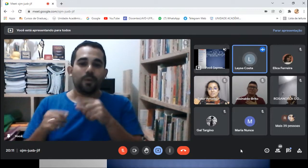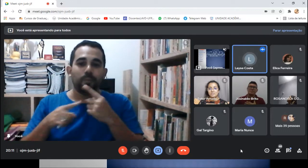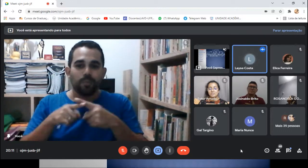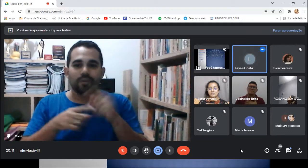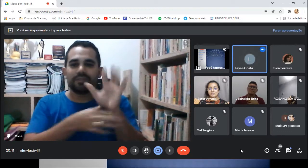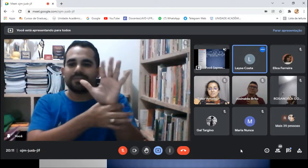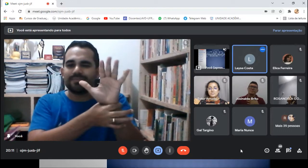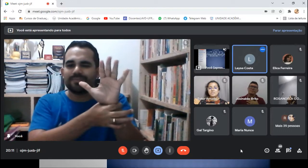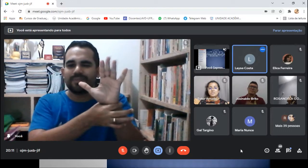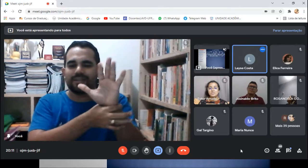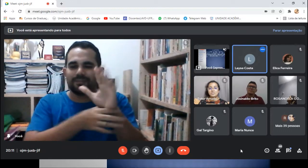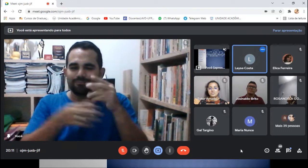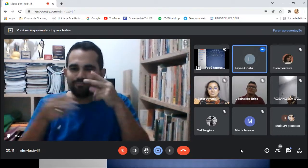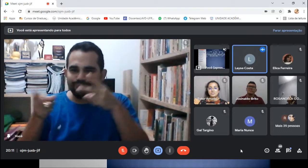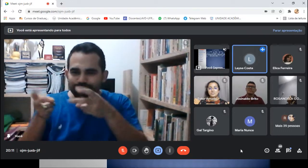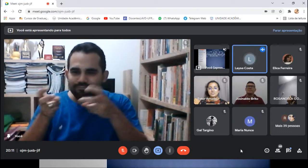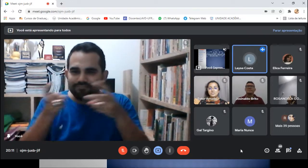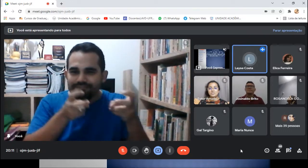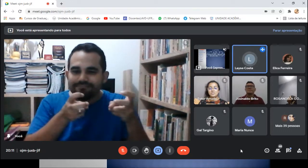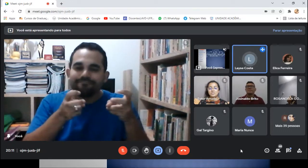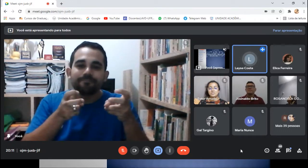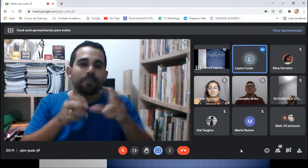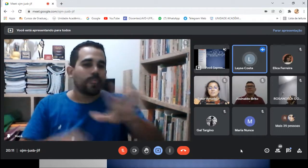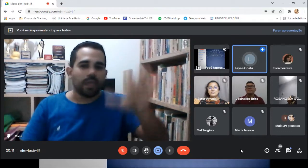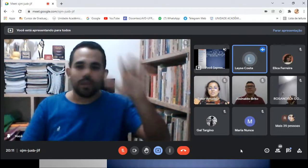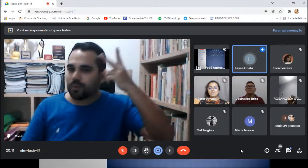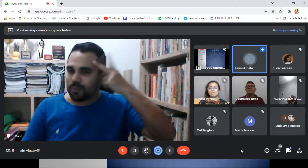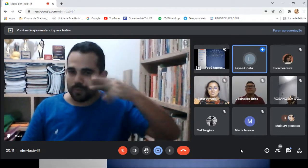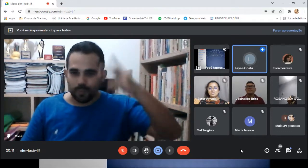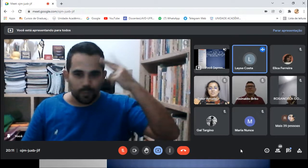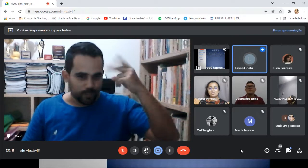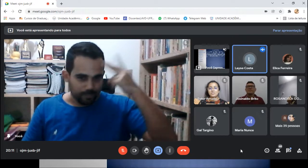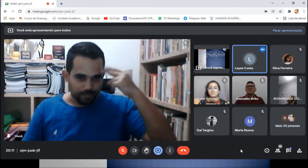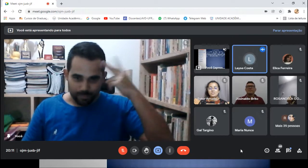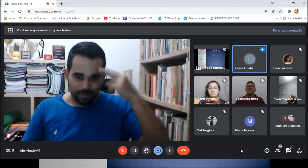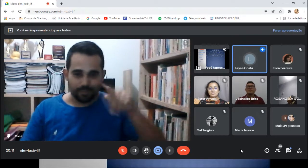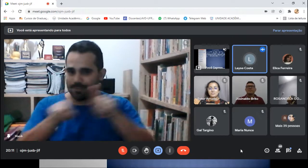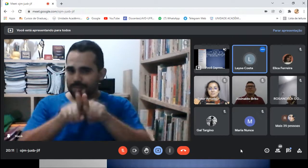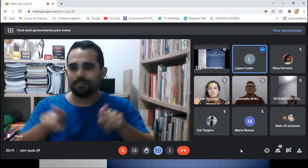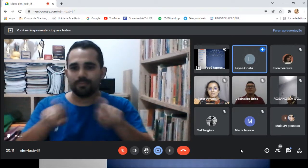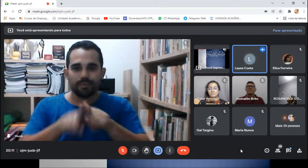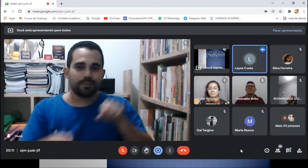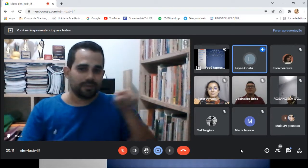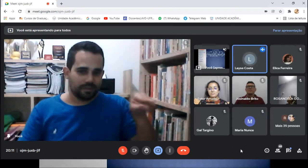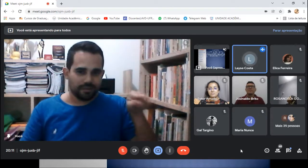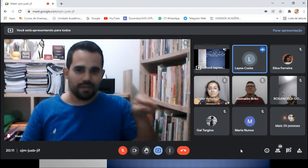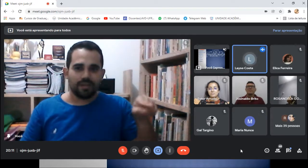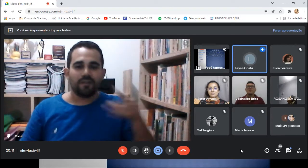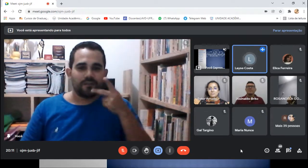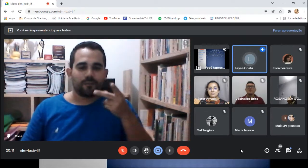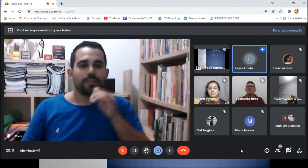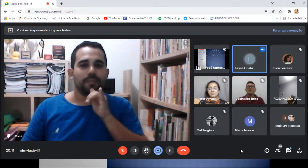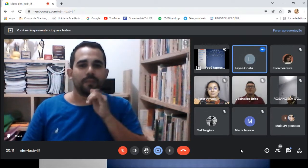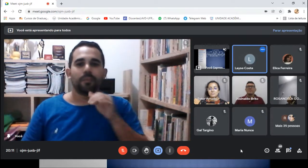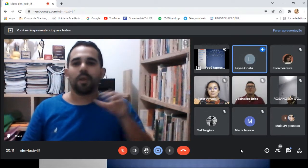Alocigne. Que são configurações bem semelhantes, perceptíveis. Isto é normal